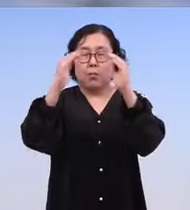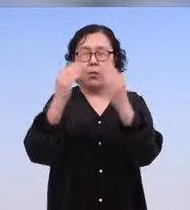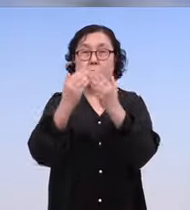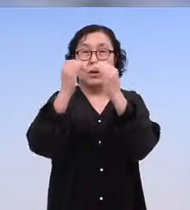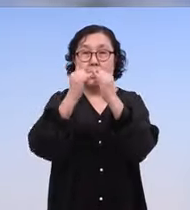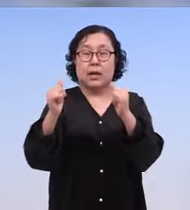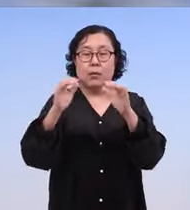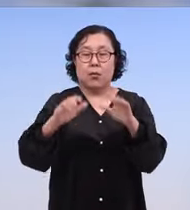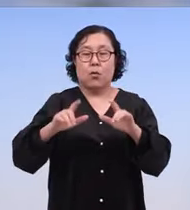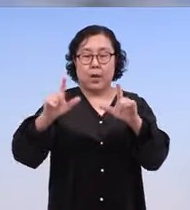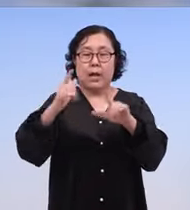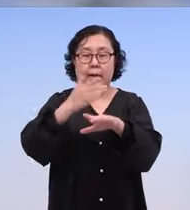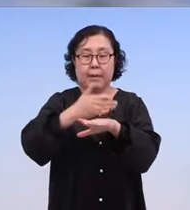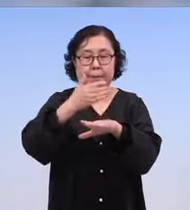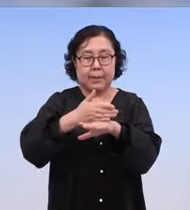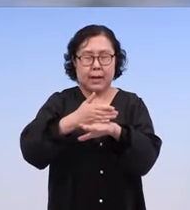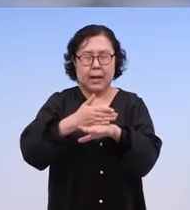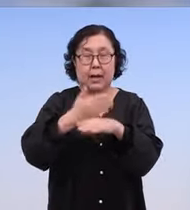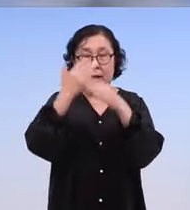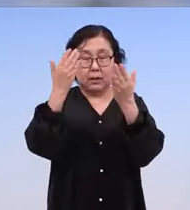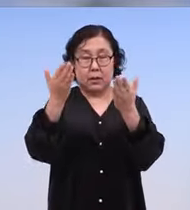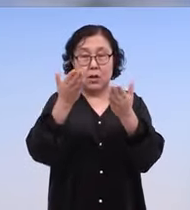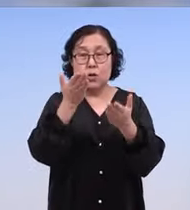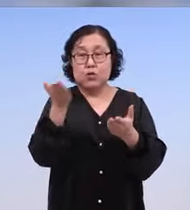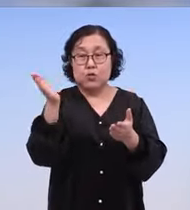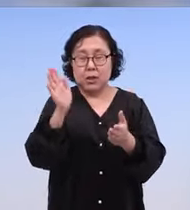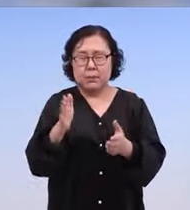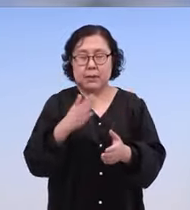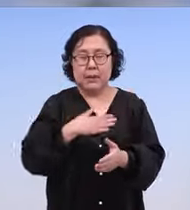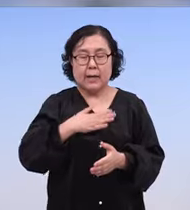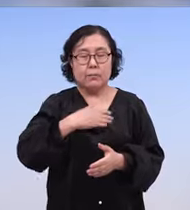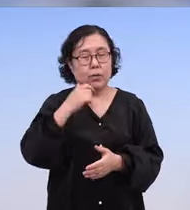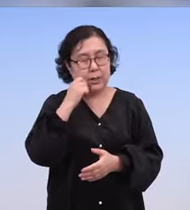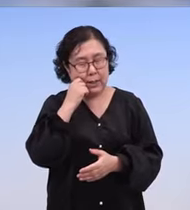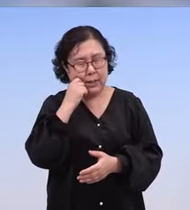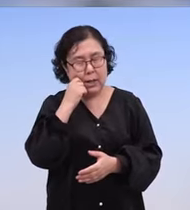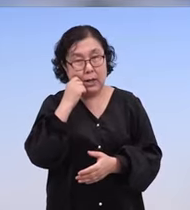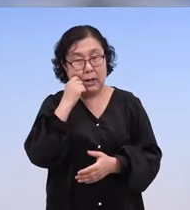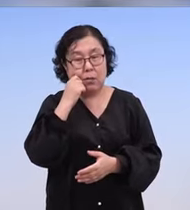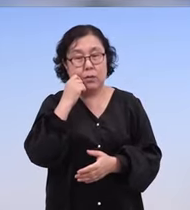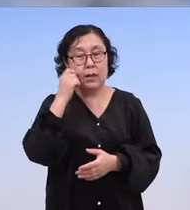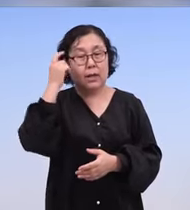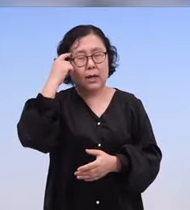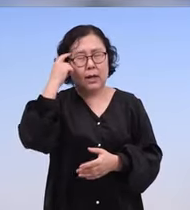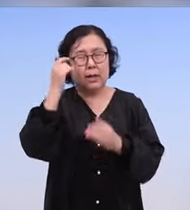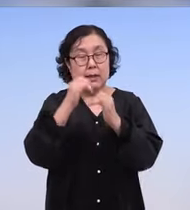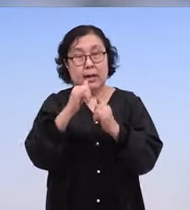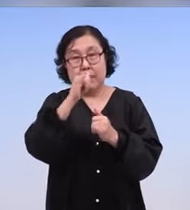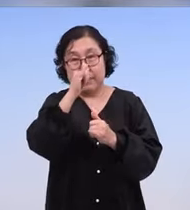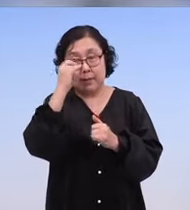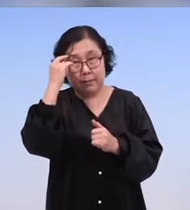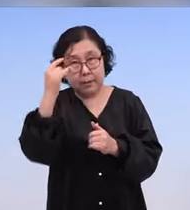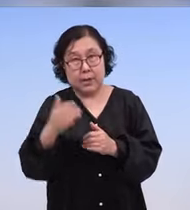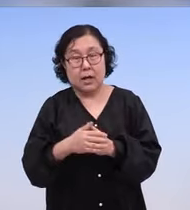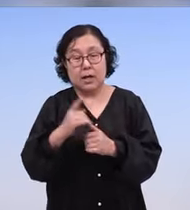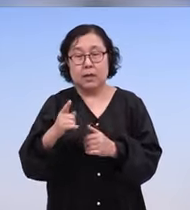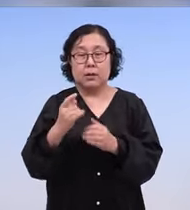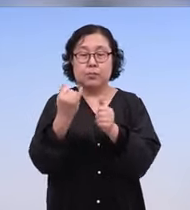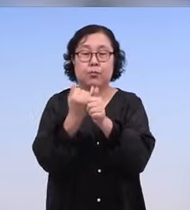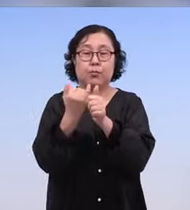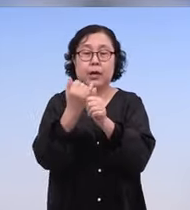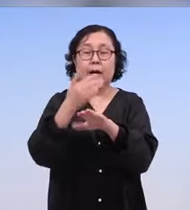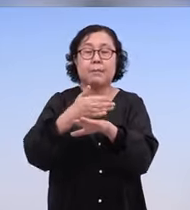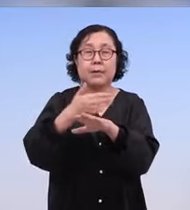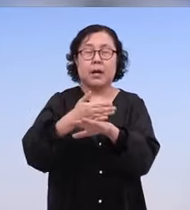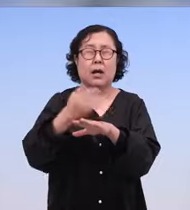모든 사람은 다 원래 감사할 수 있도 내 형편은 나는 안 된다, 이런 생각을 하신 분 있으십니까? 이 부부의 감사를 한번